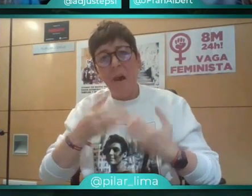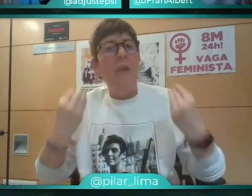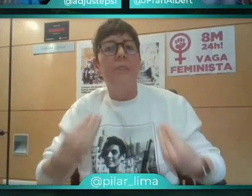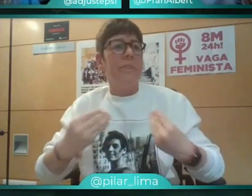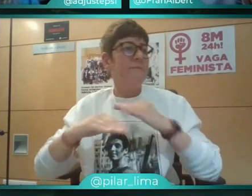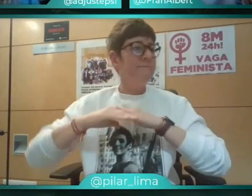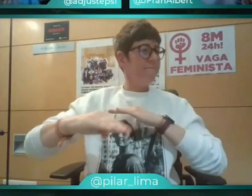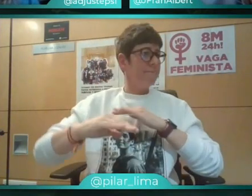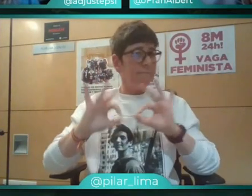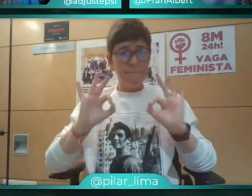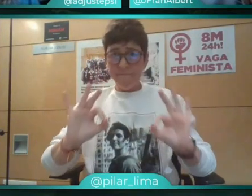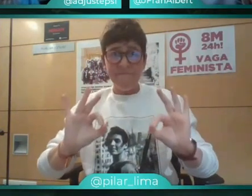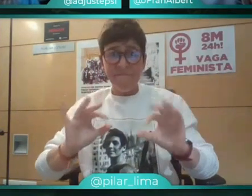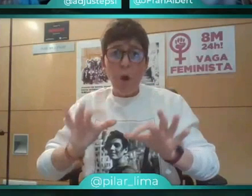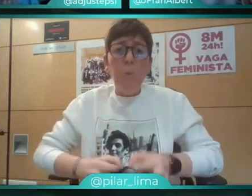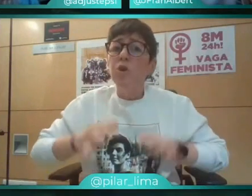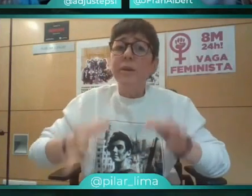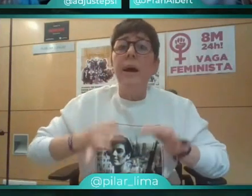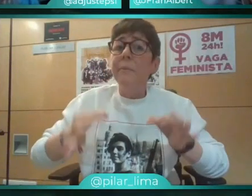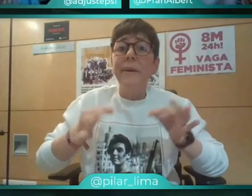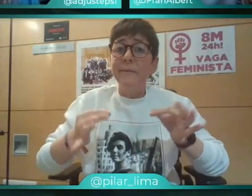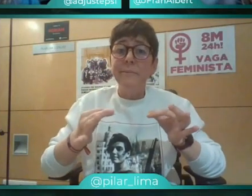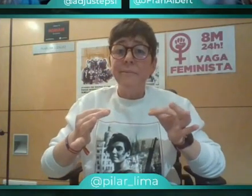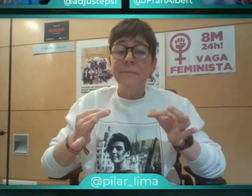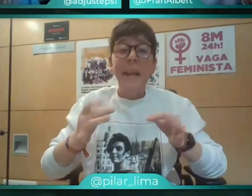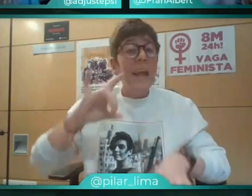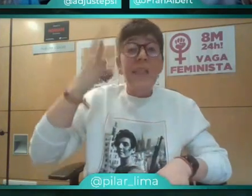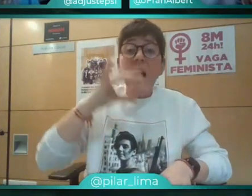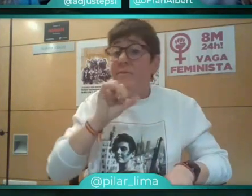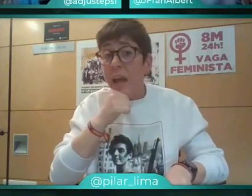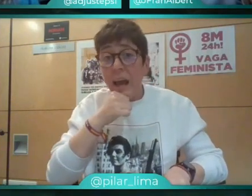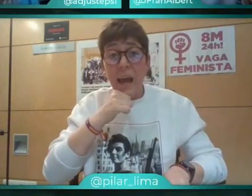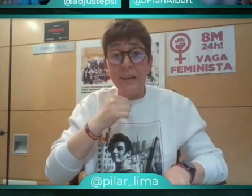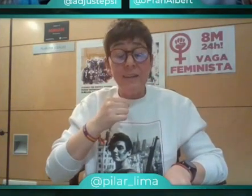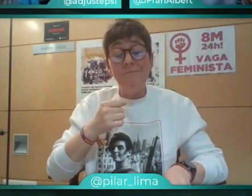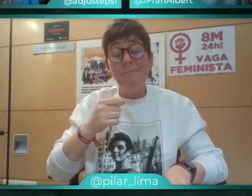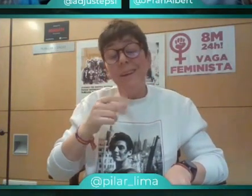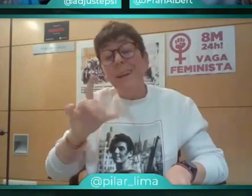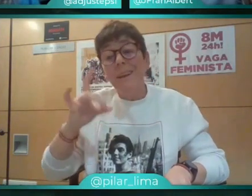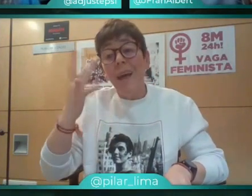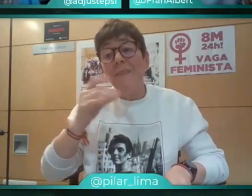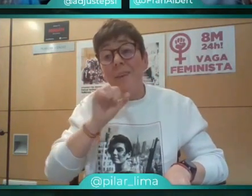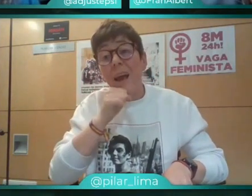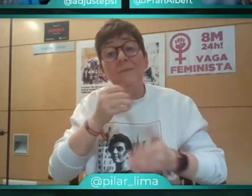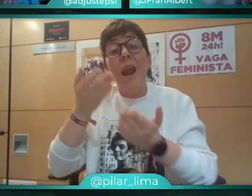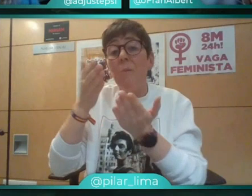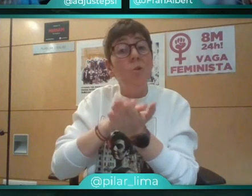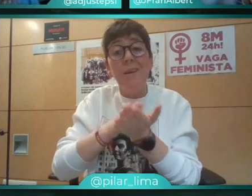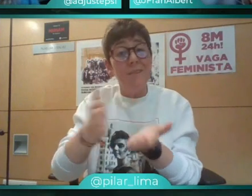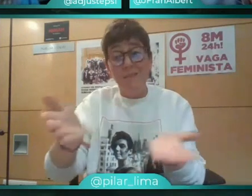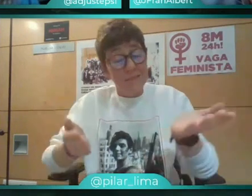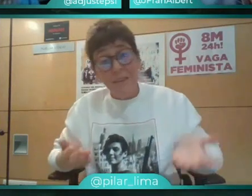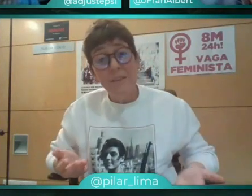no lo saben porque ellos no saben luchar y están acomodados y están como siempre como siempre las ideas viejas